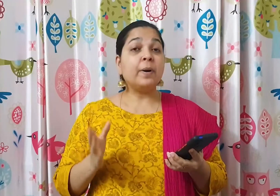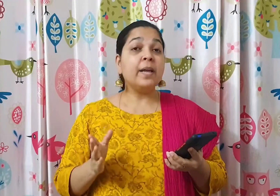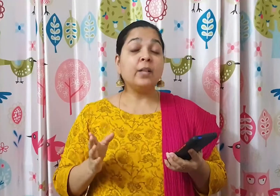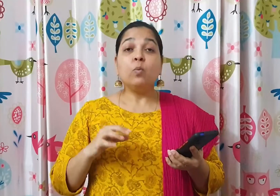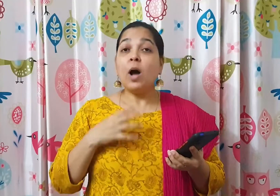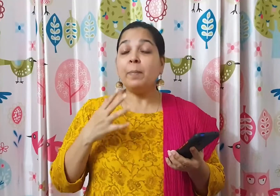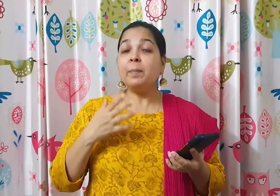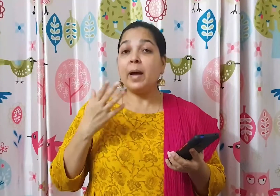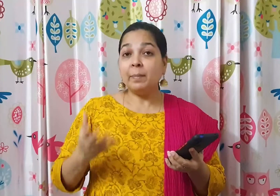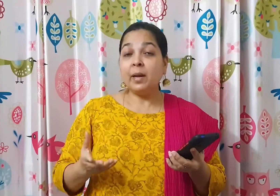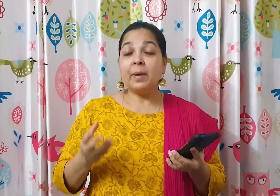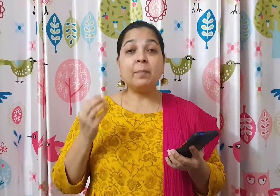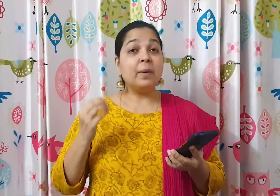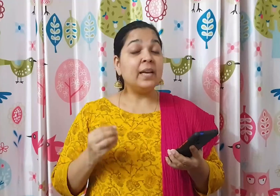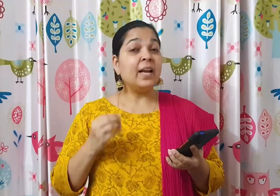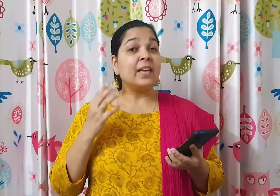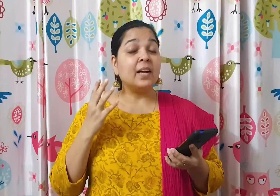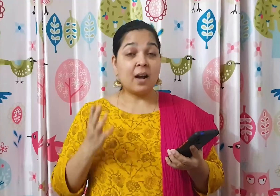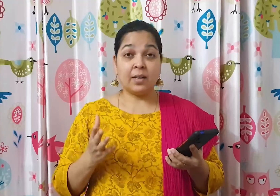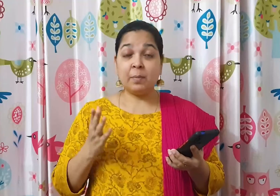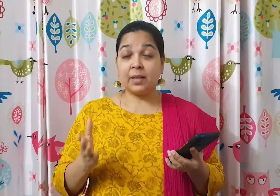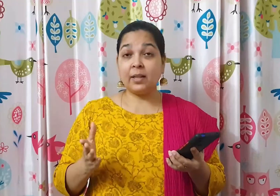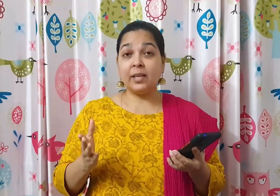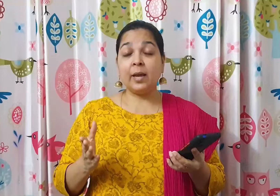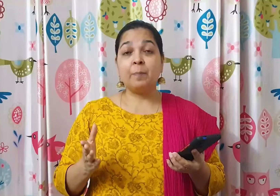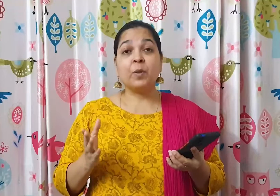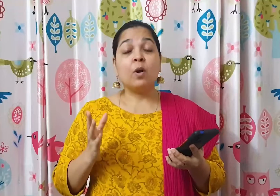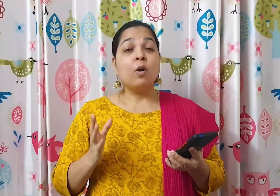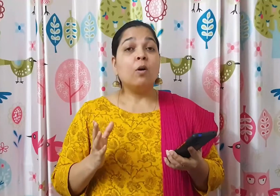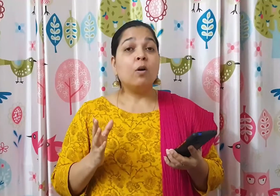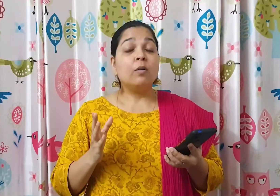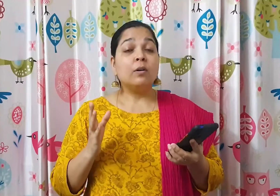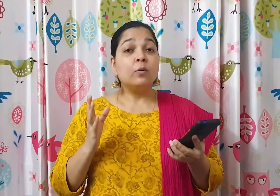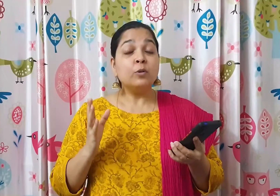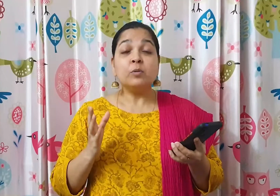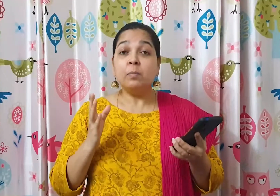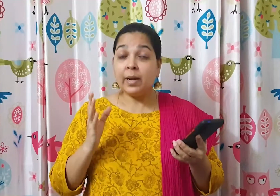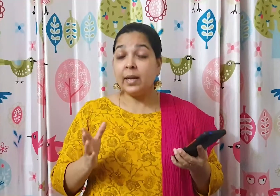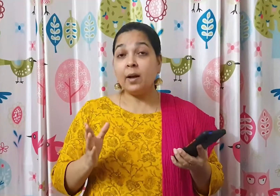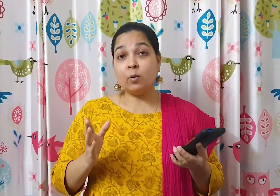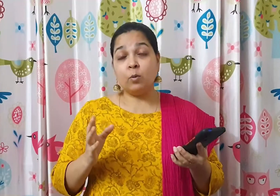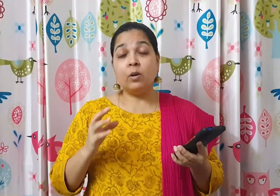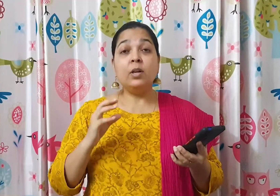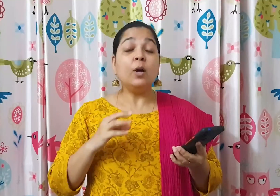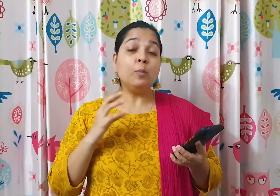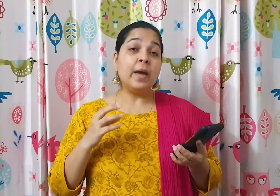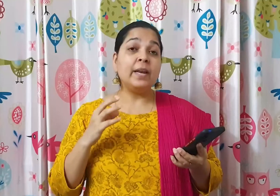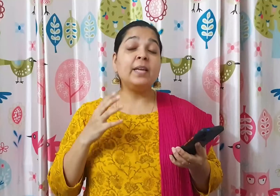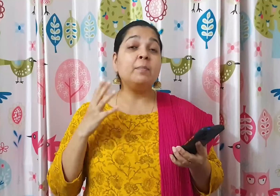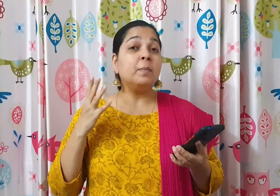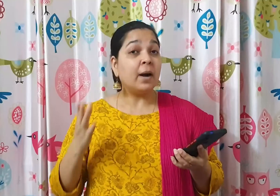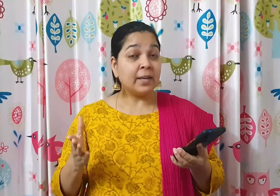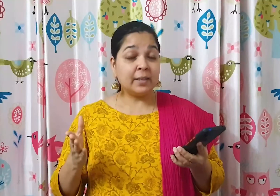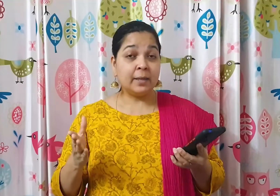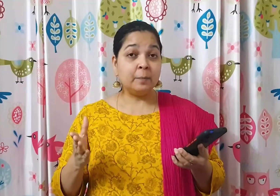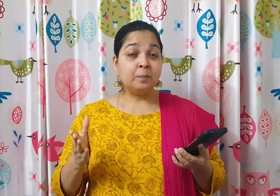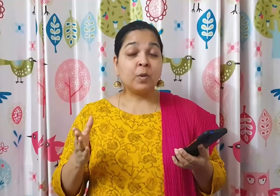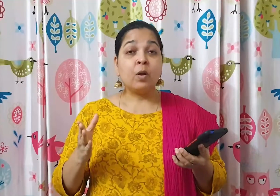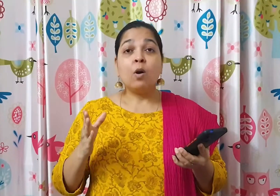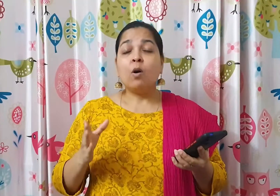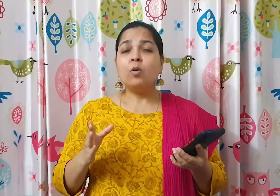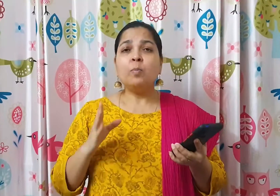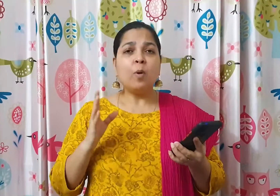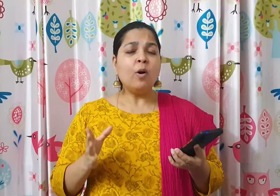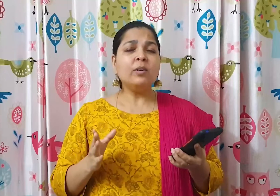তেওঁ নিজৰ মগজুতে কল্পনাৰ শক্তিৰ সহায়ত এটা বিশেষ ছবিৰ বৰ্ণনা বা ৰচনা কৰিবলৈ আৰম্ভ